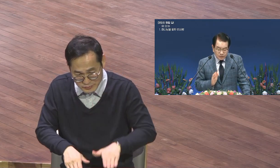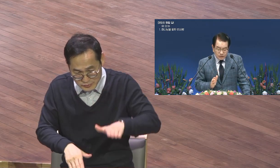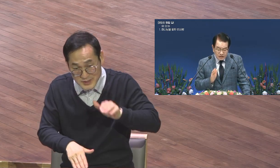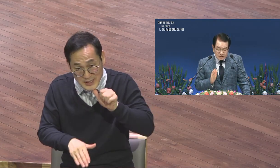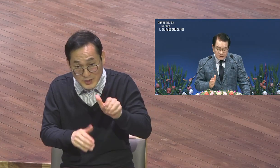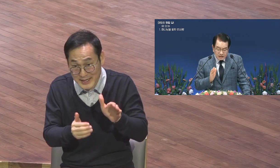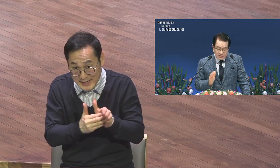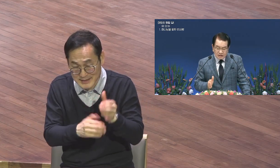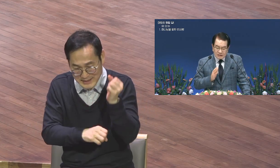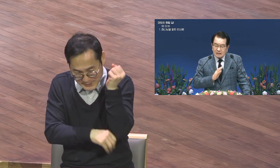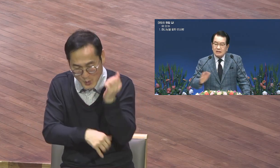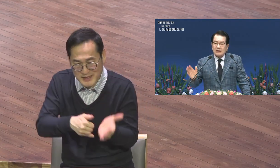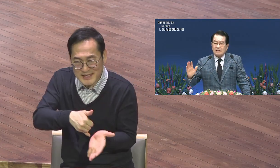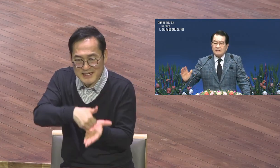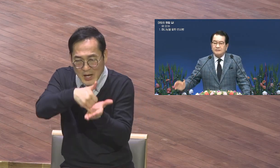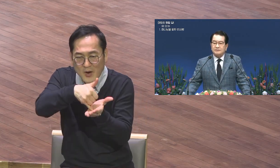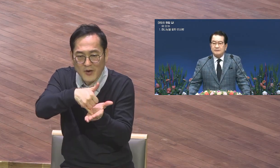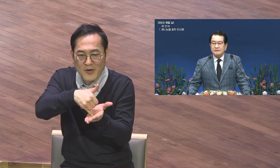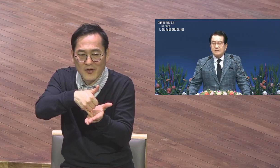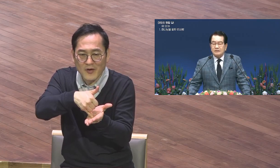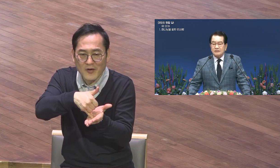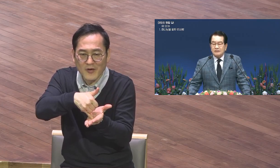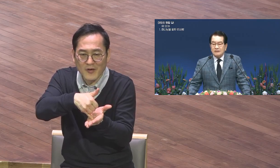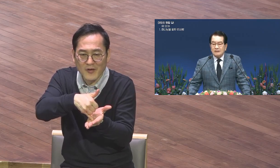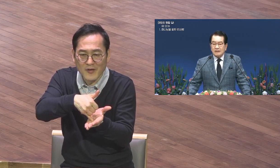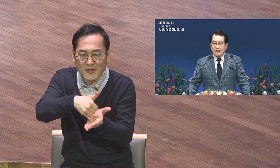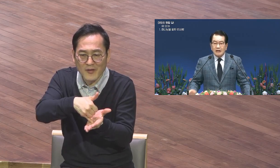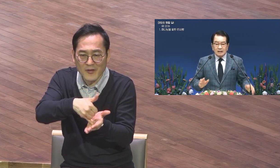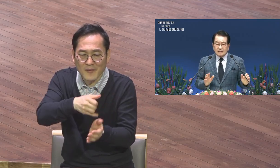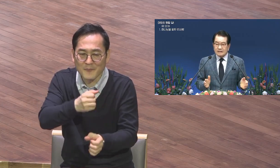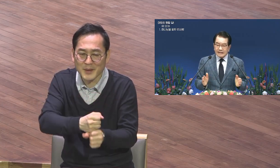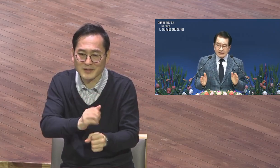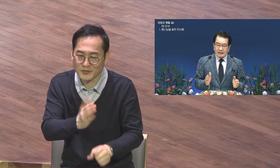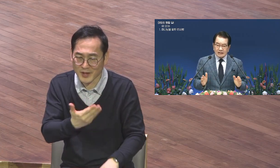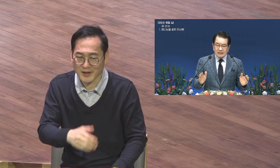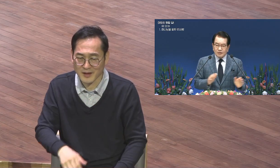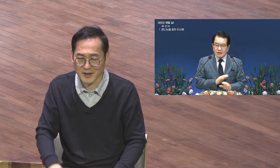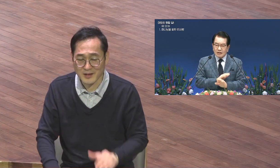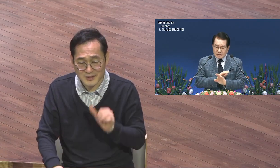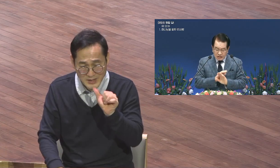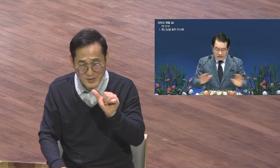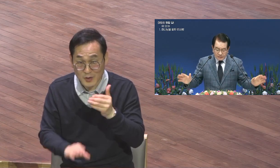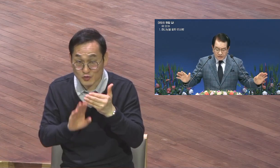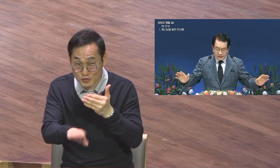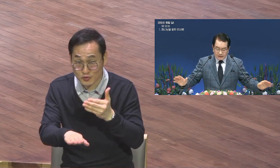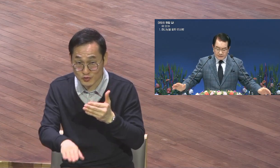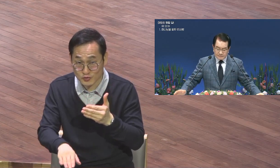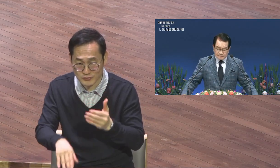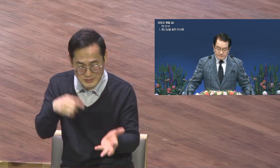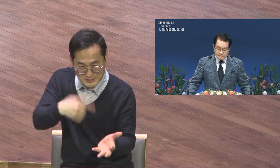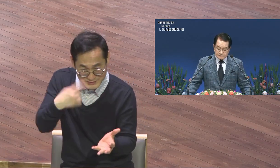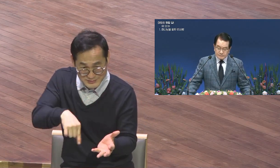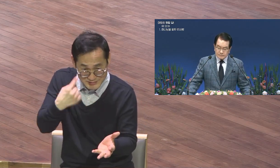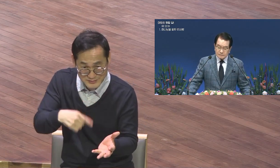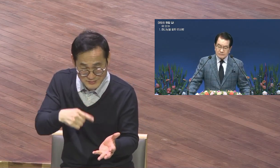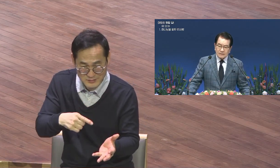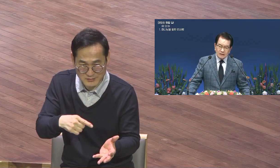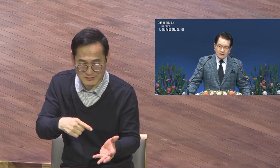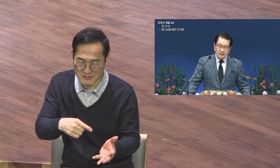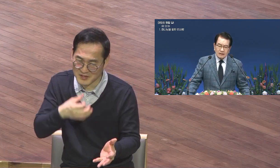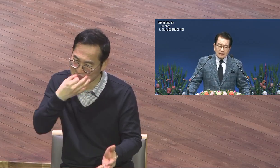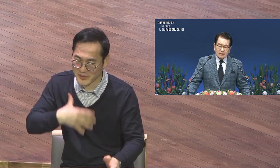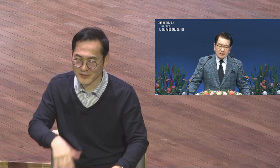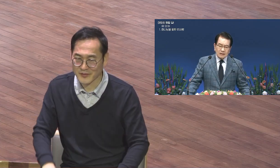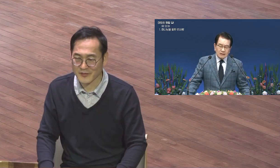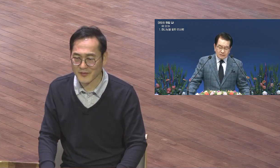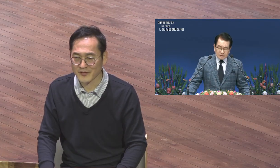태어나 다섯 살까지 기본 인격 형성 끝난다 그래요. 태어나서 다섯 살까지 기본 인격 형성 끝나버린다는 거예요.